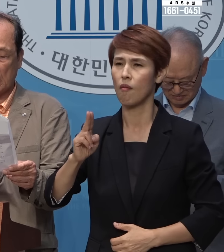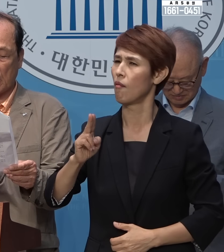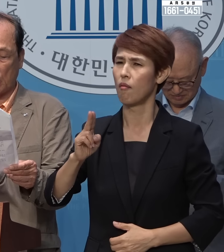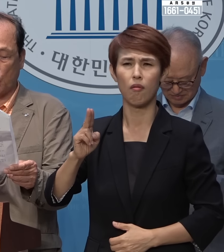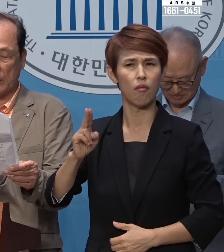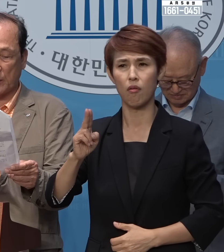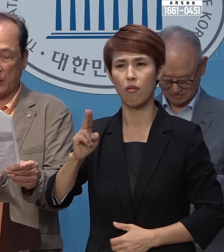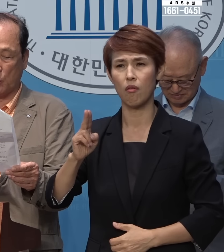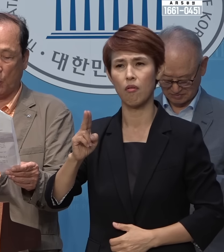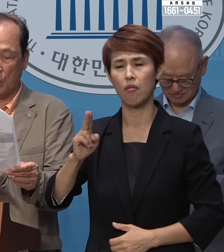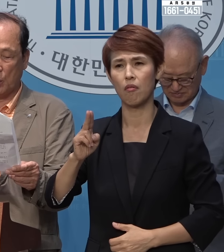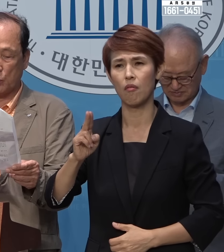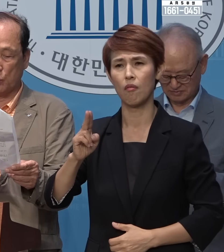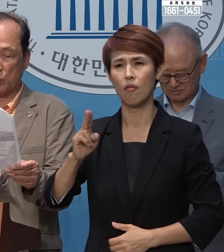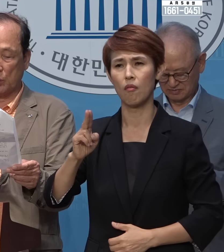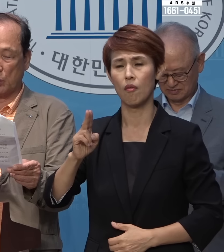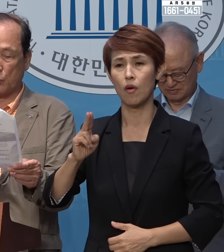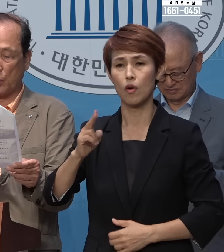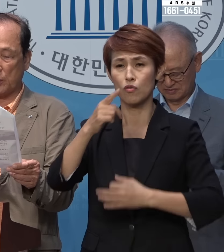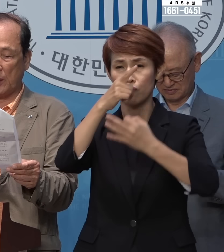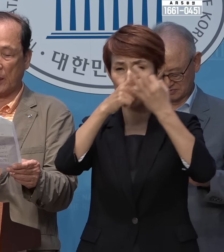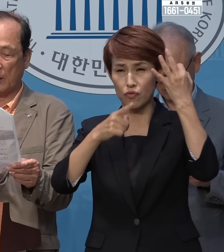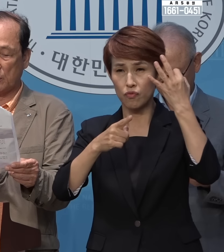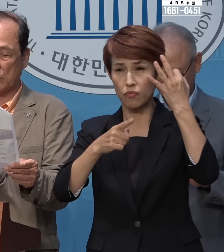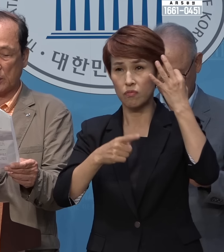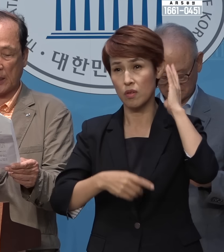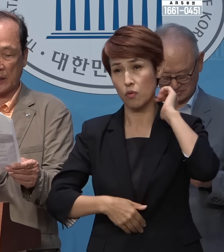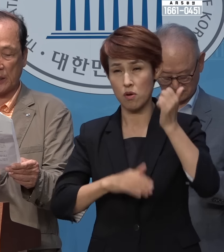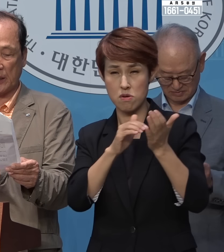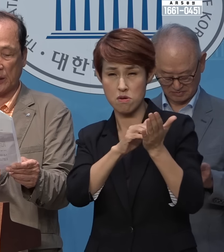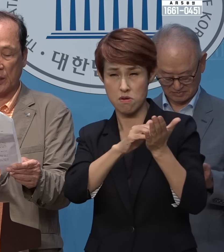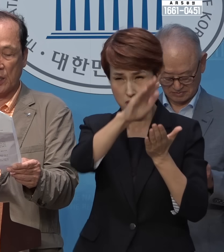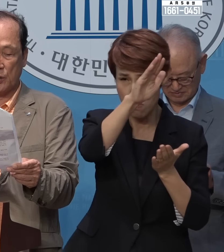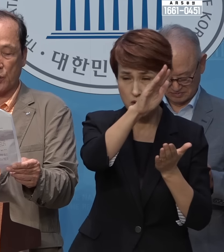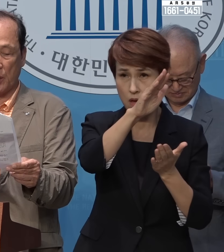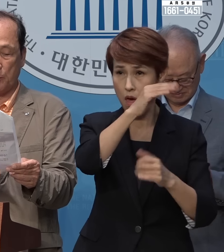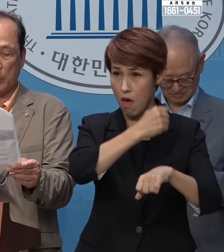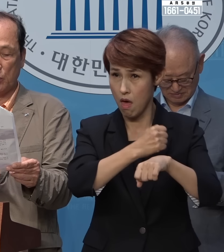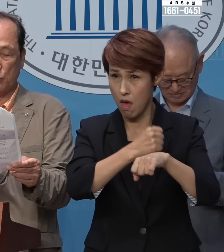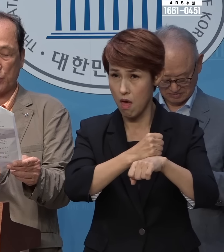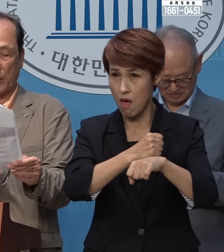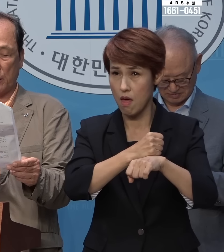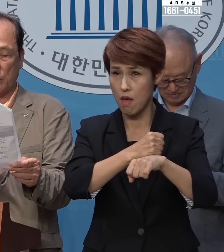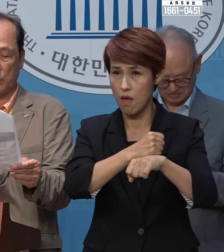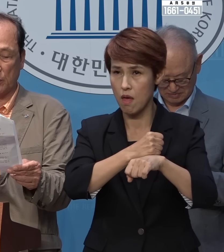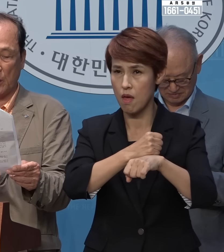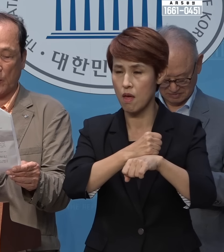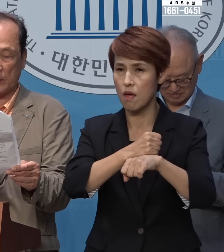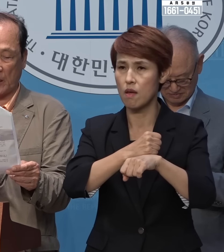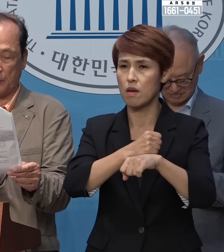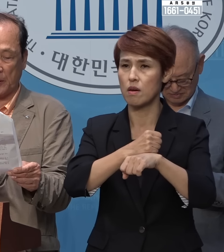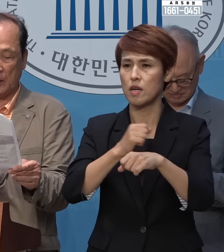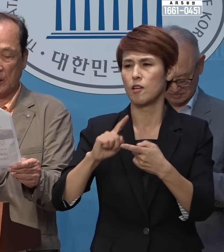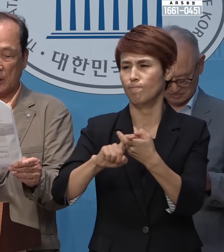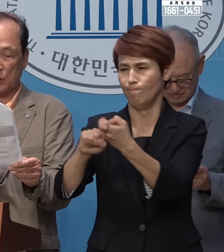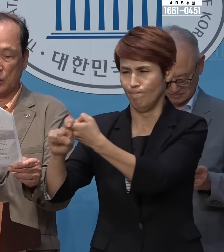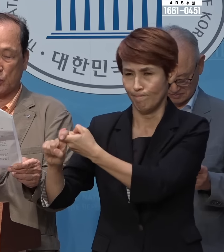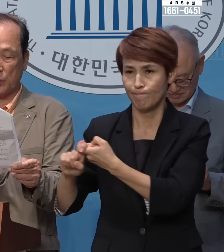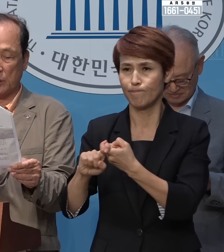이상 사소한 차이로 윤석열 퇴진의 뜻을 같이 하는 제민주 세력의 연대와